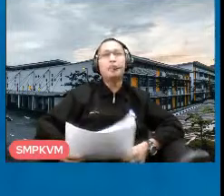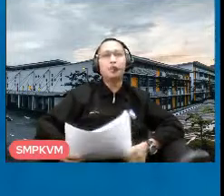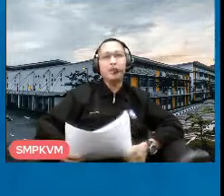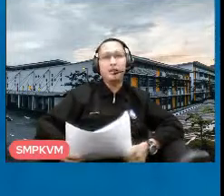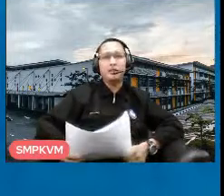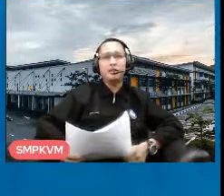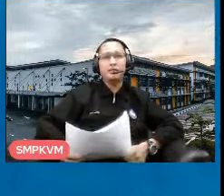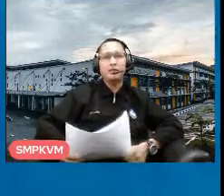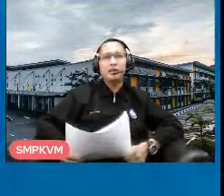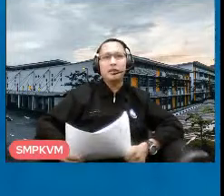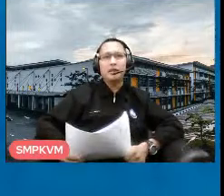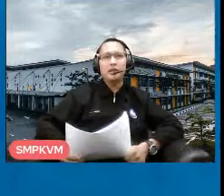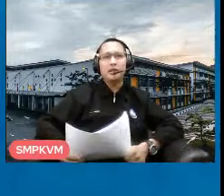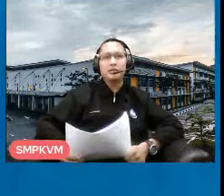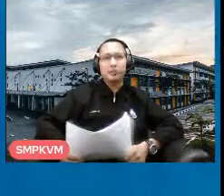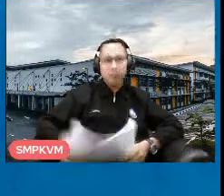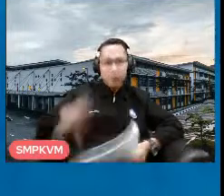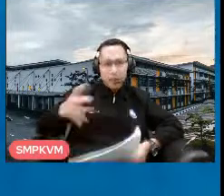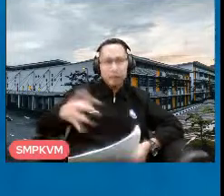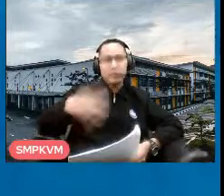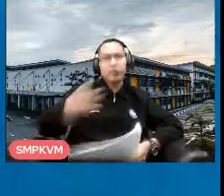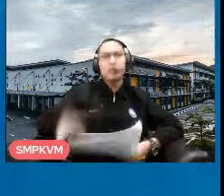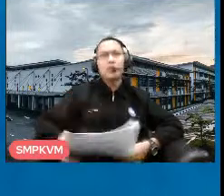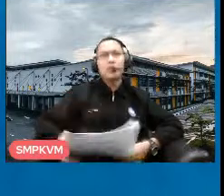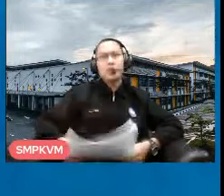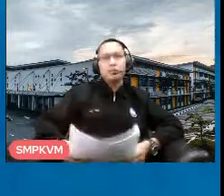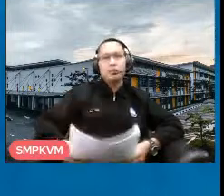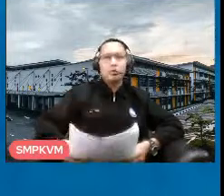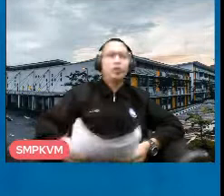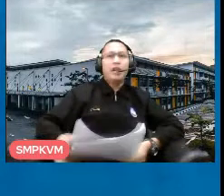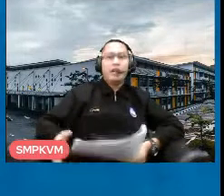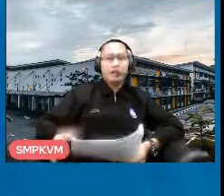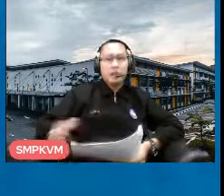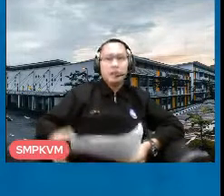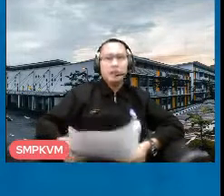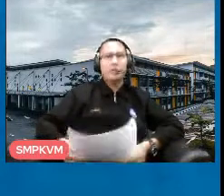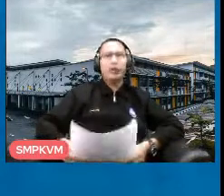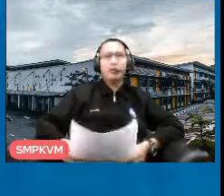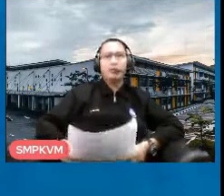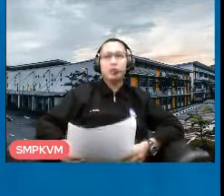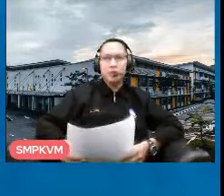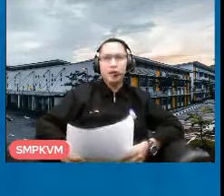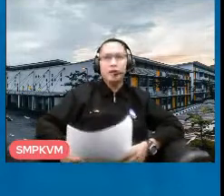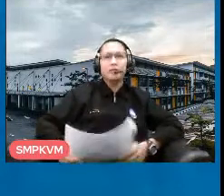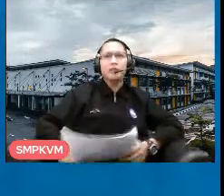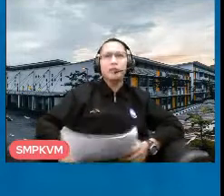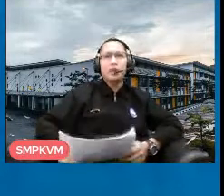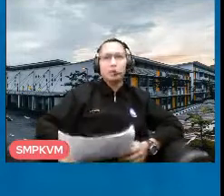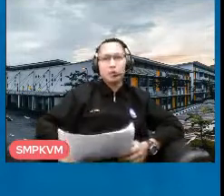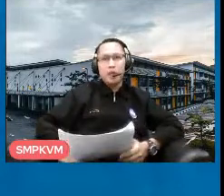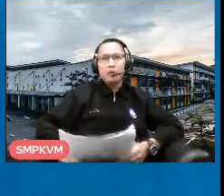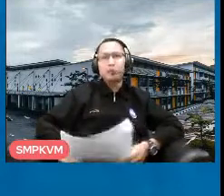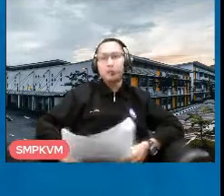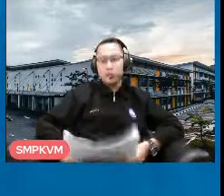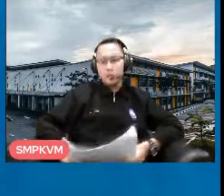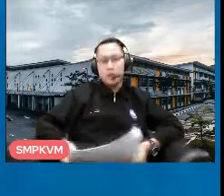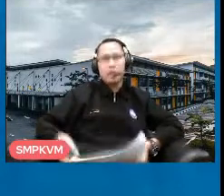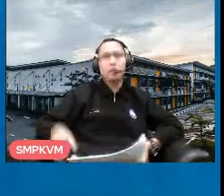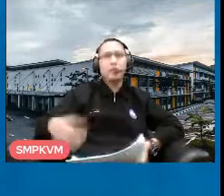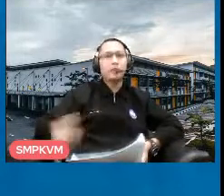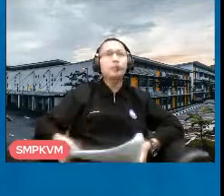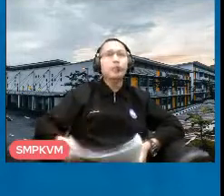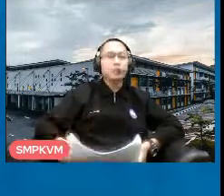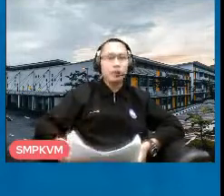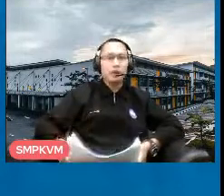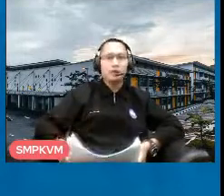Ubahlah nilai meski dalam pernah tapi mulailah kita sembah seimbang ah bincang-bincang usah bercinta